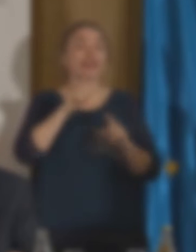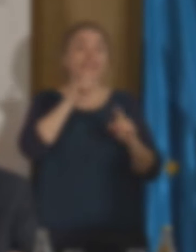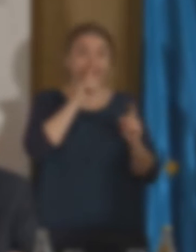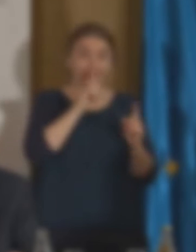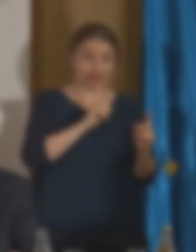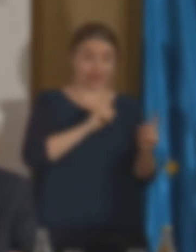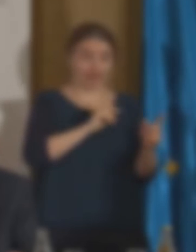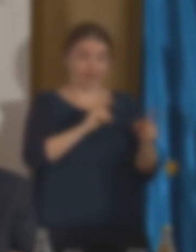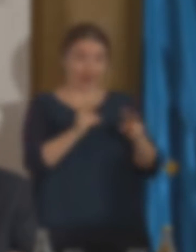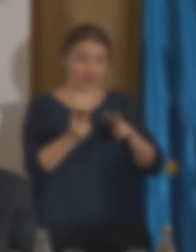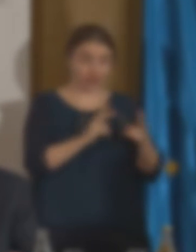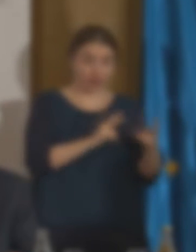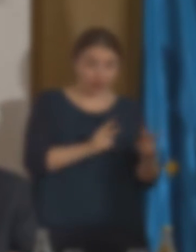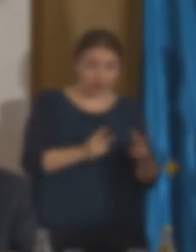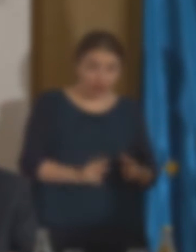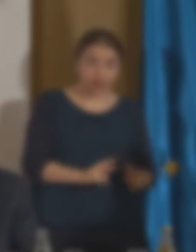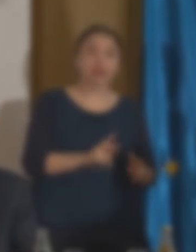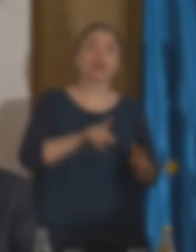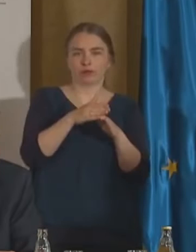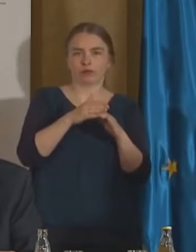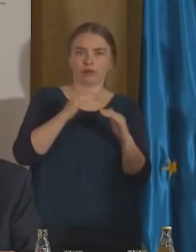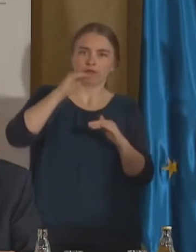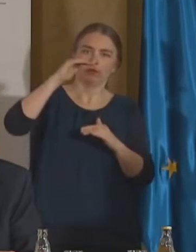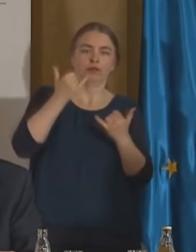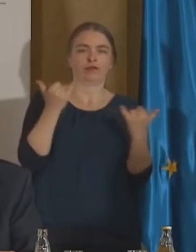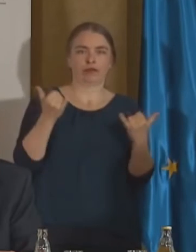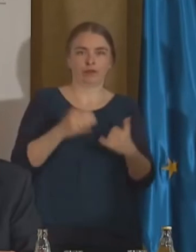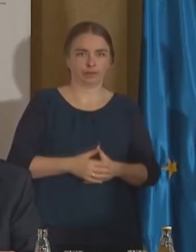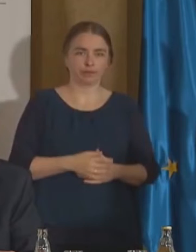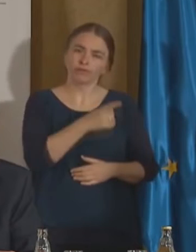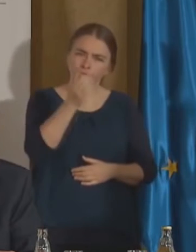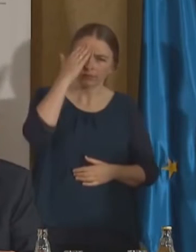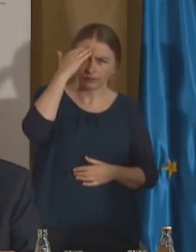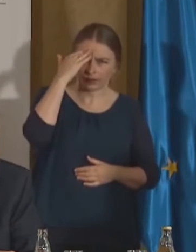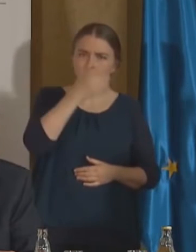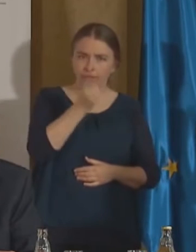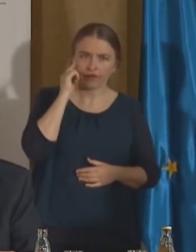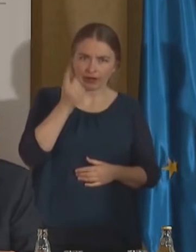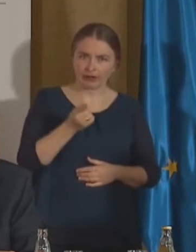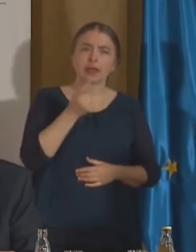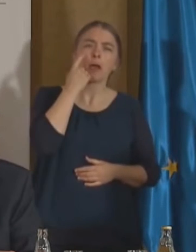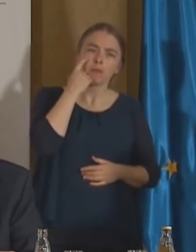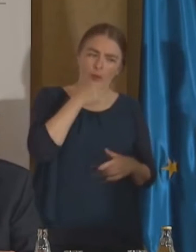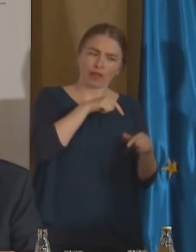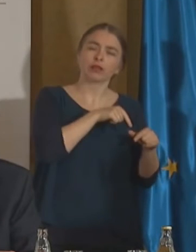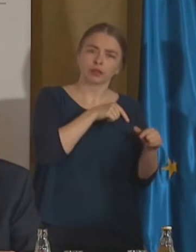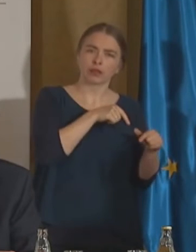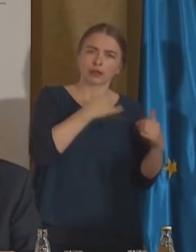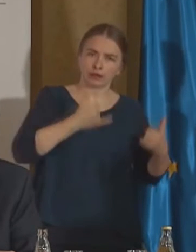in Jahrgangsstufen bzw. in Lerngruppen geöffnet. Bereits bekannt ist ja, dass jetzt schon laufend